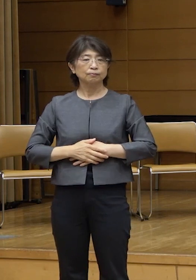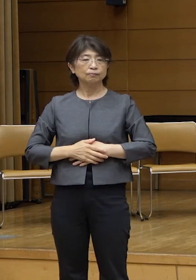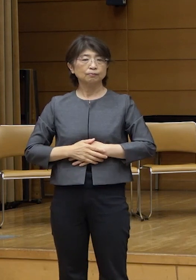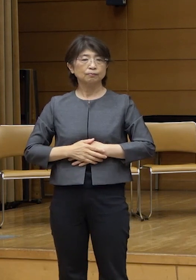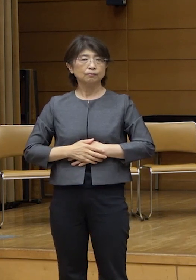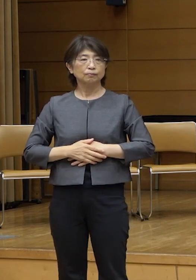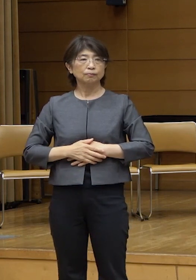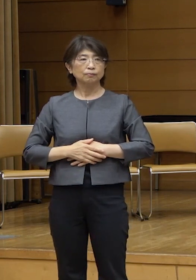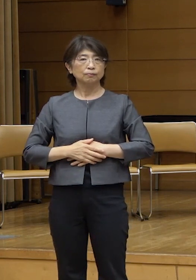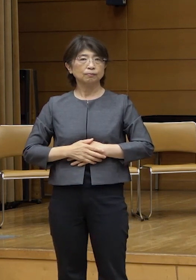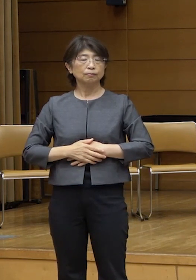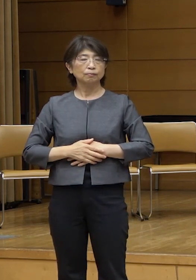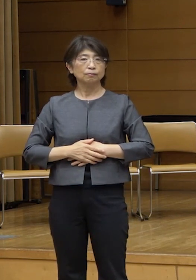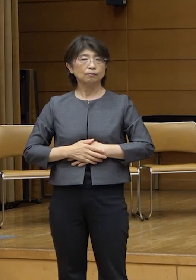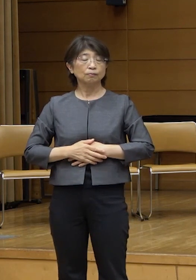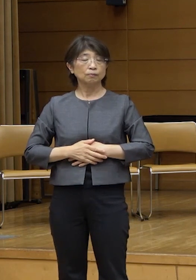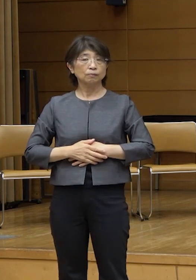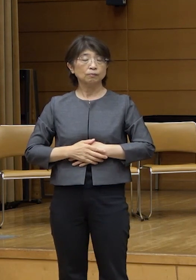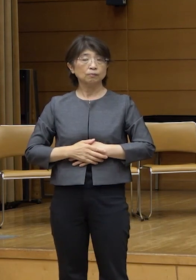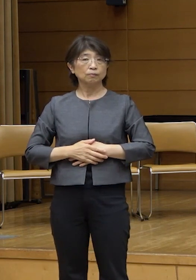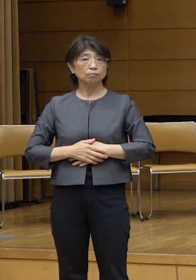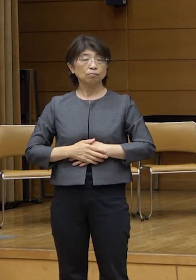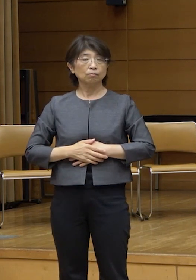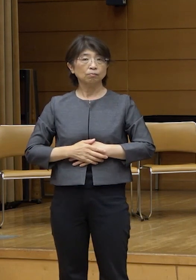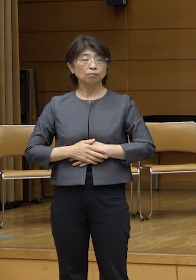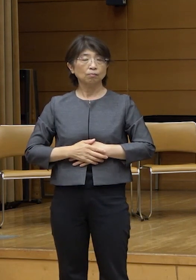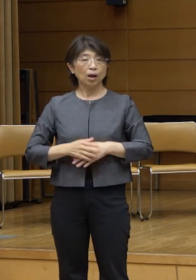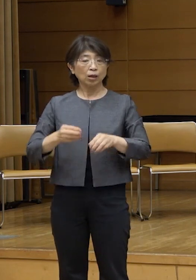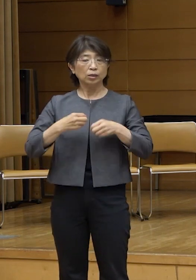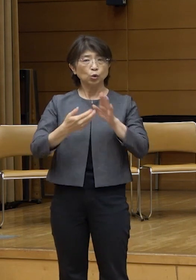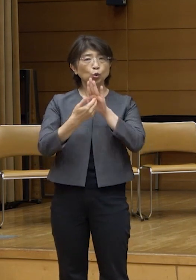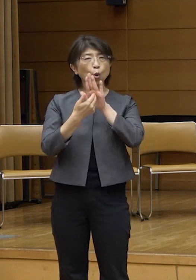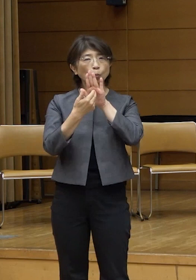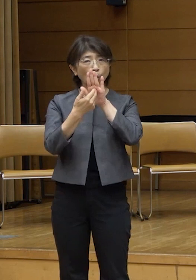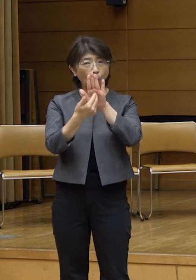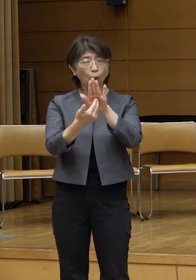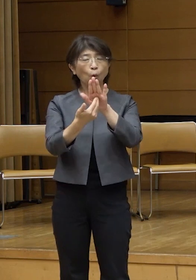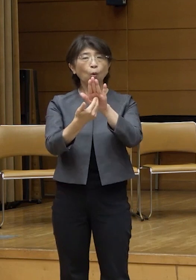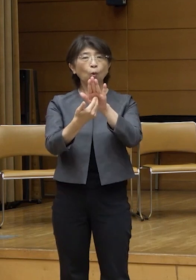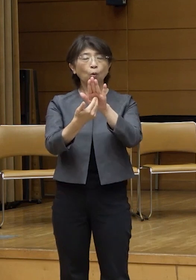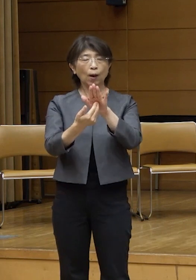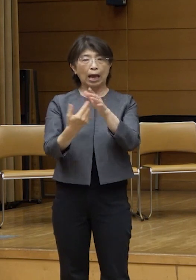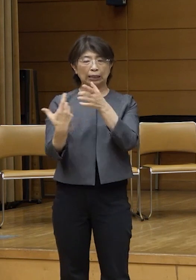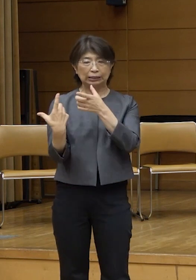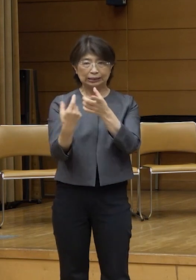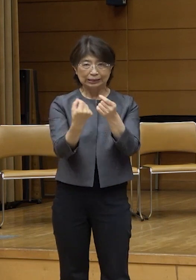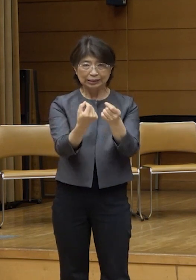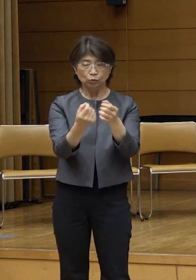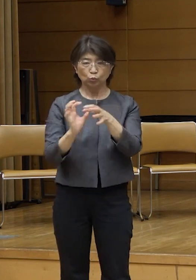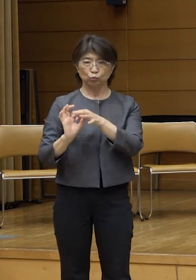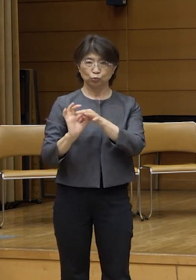とともに、他方でその予防についてはしっかりと行うという、特に、